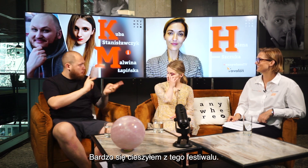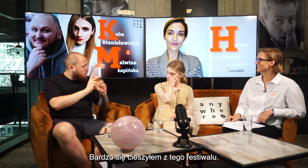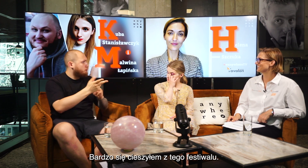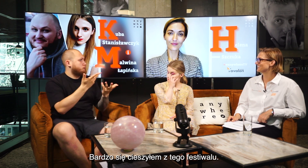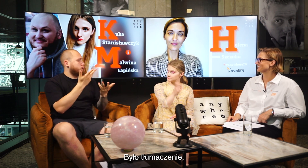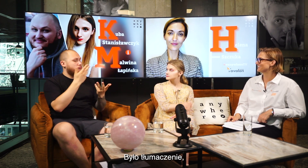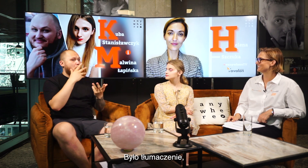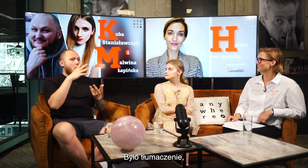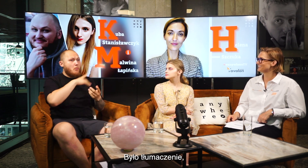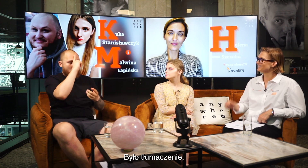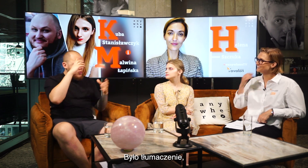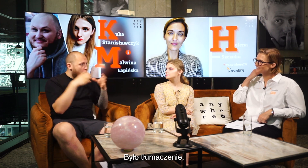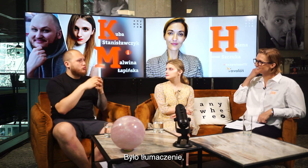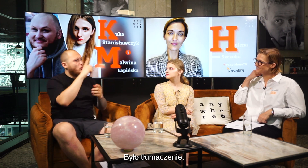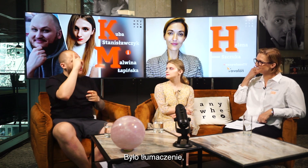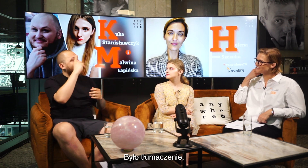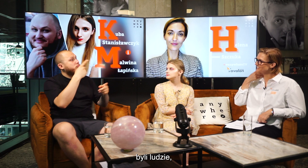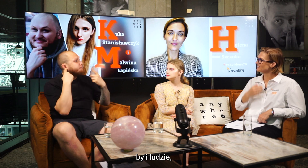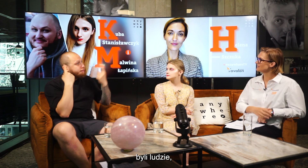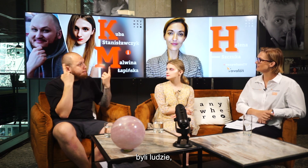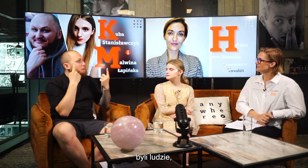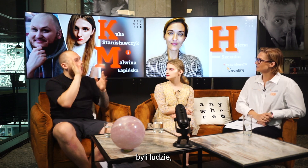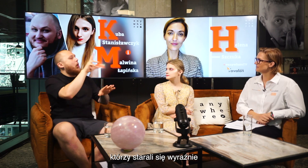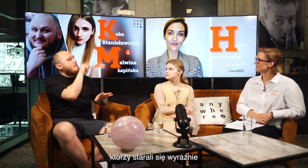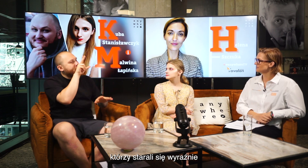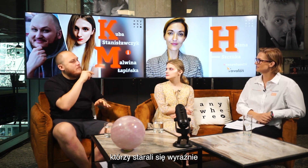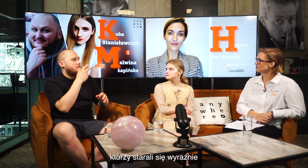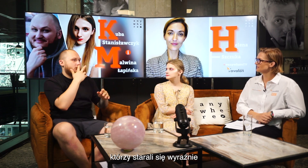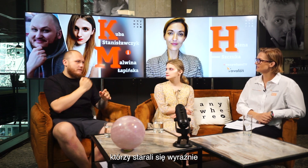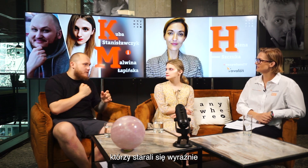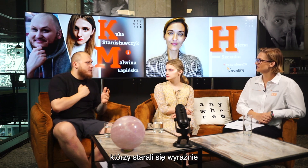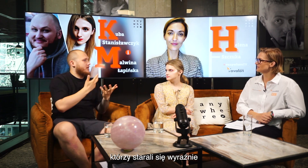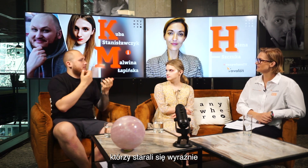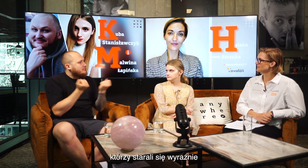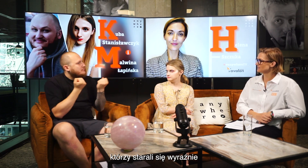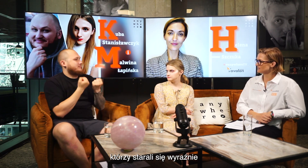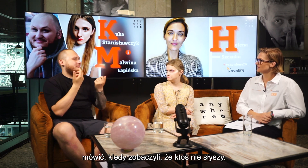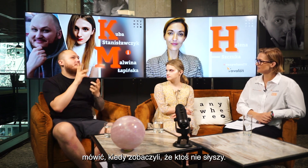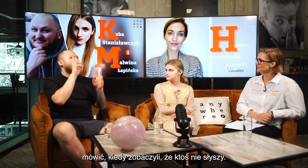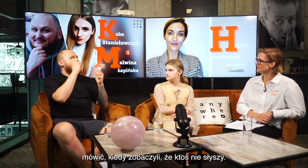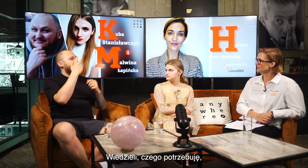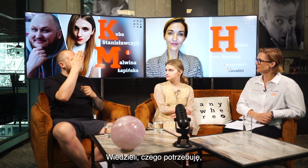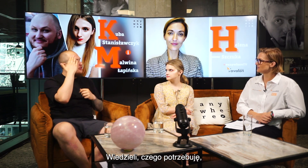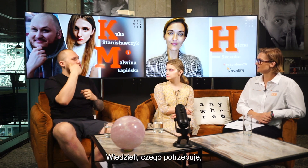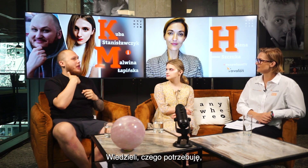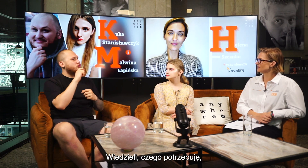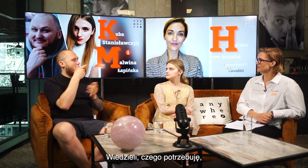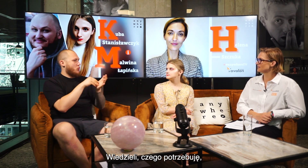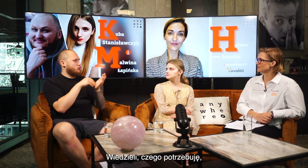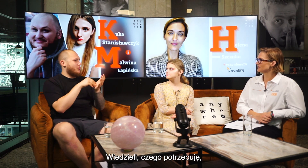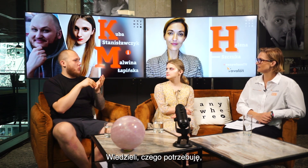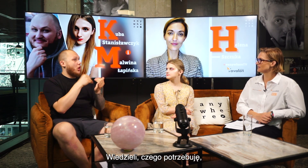Bardzo się cieszyłem z tego festiwalu. Było tłumaczenie, byli ludzie, którzy starali się wyraźnie mówić, kiedy zobaczyli, że ktoś nie